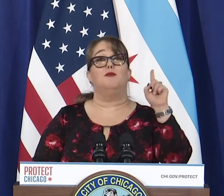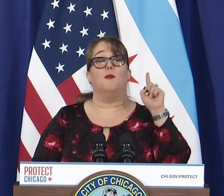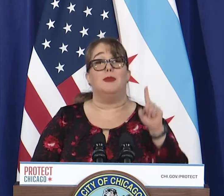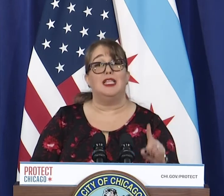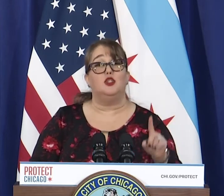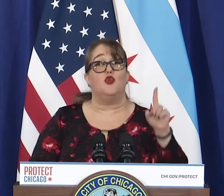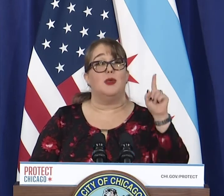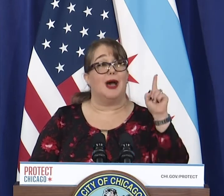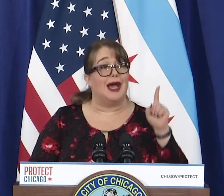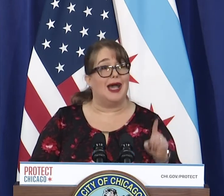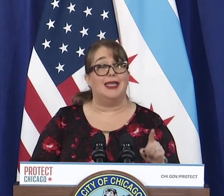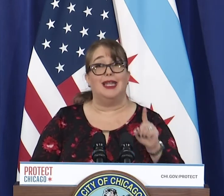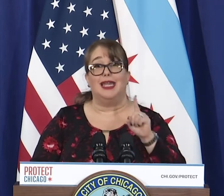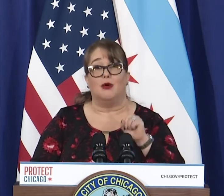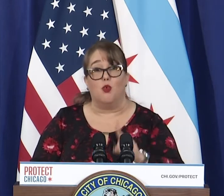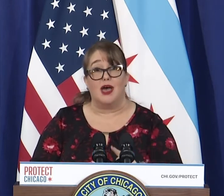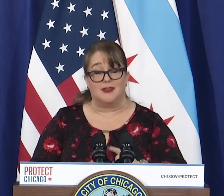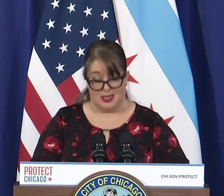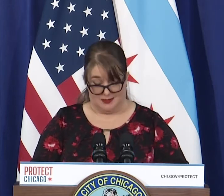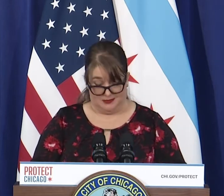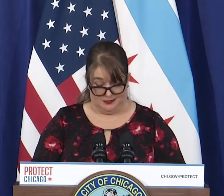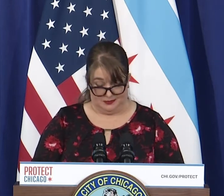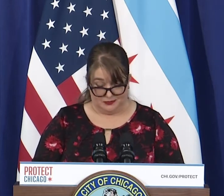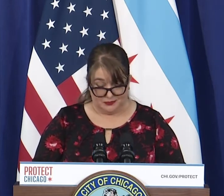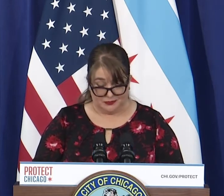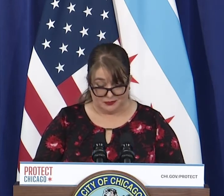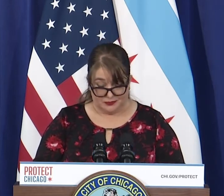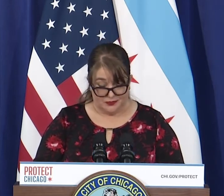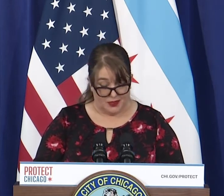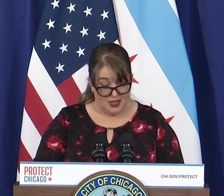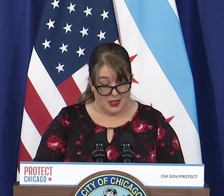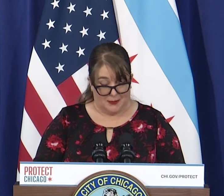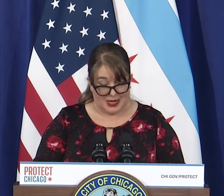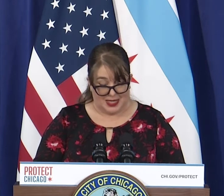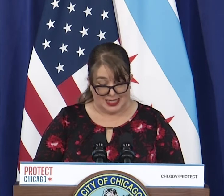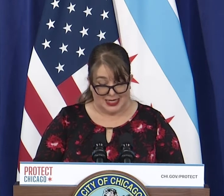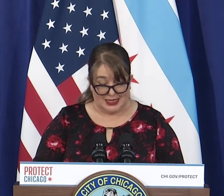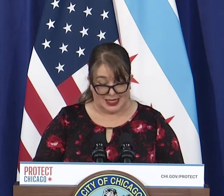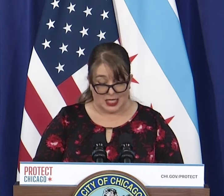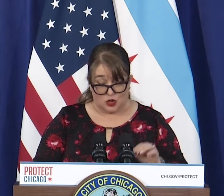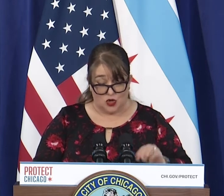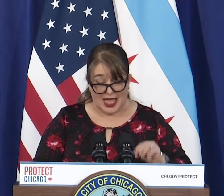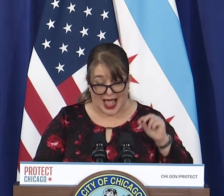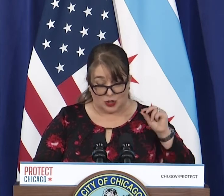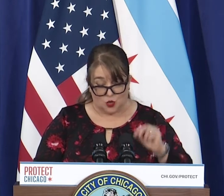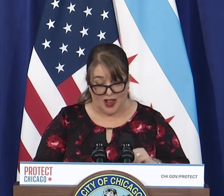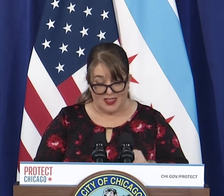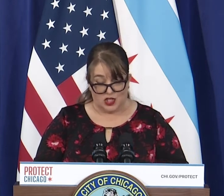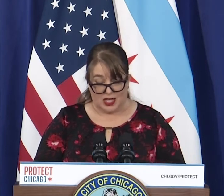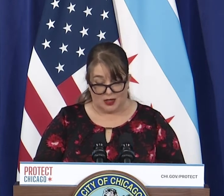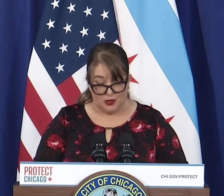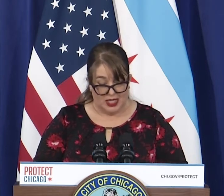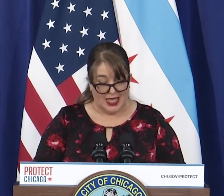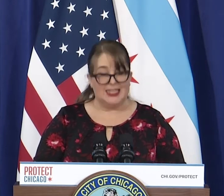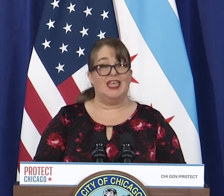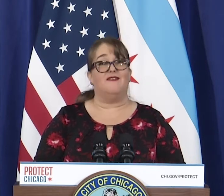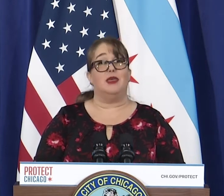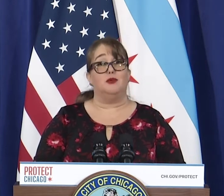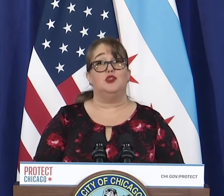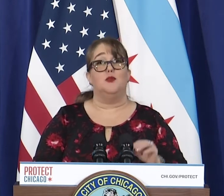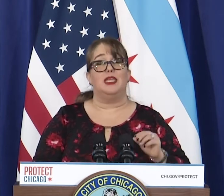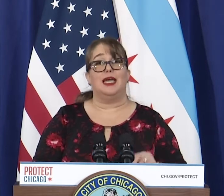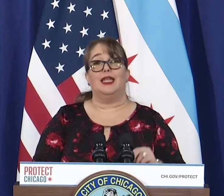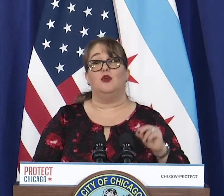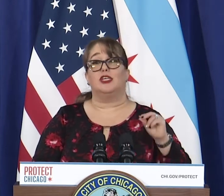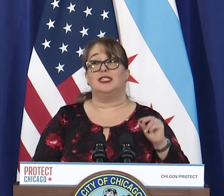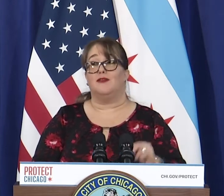es el momento de bajar la guardia. Para mantener la trayectoria actual de Chicago,